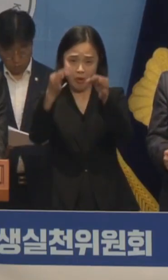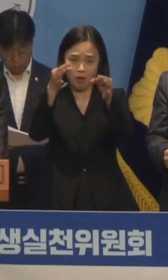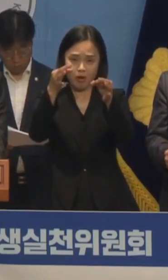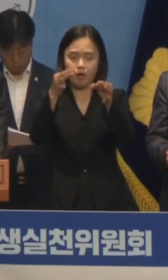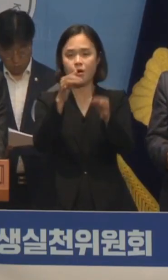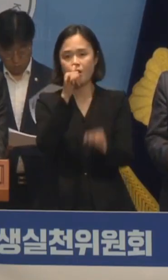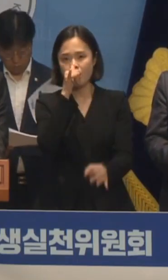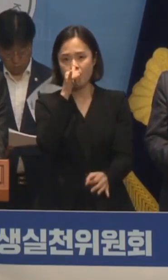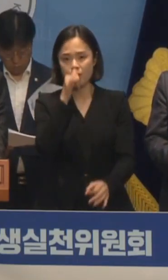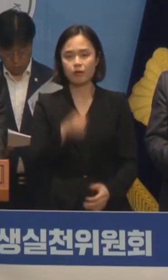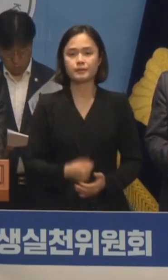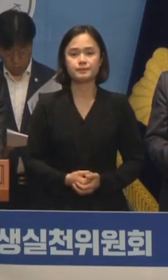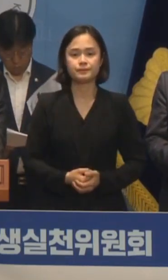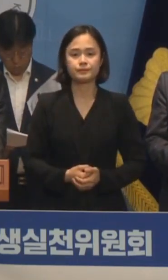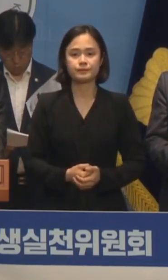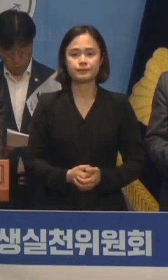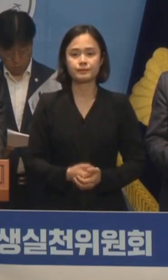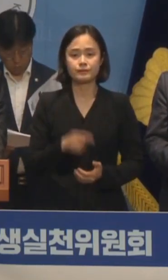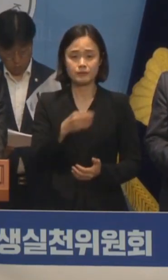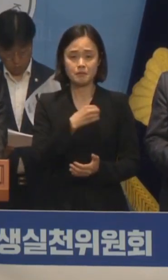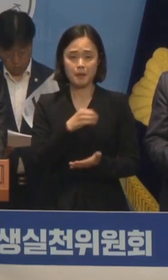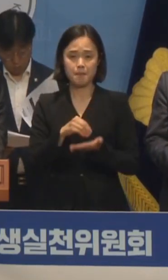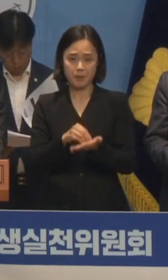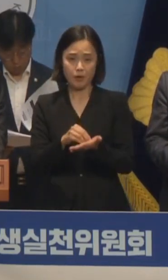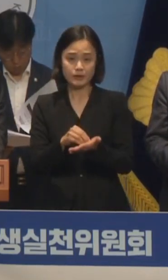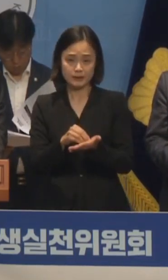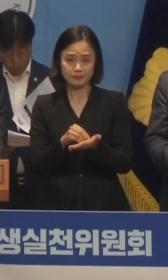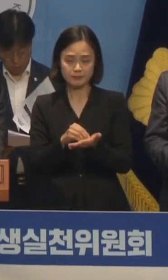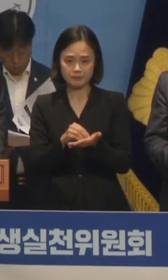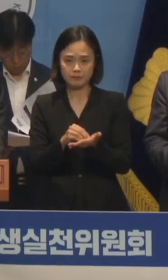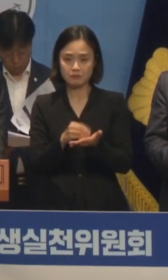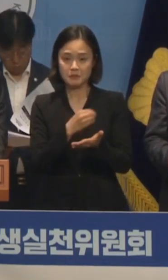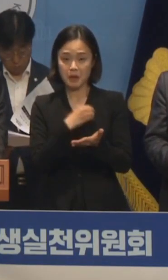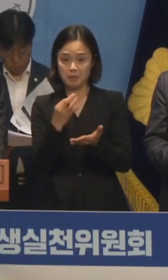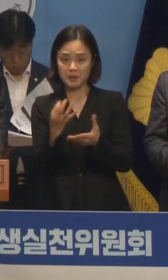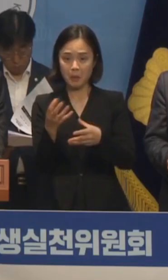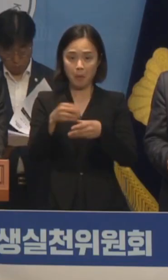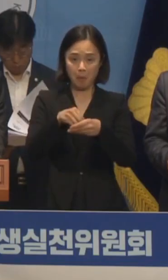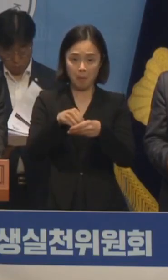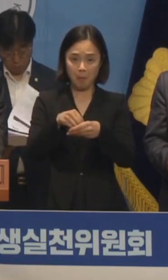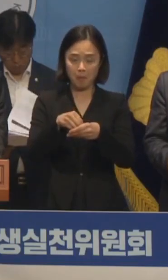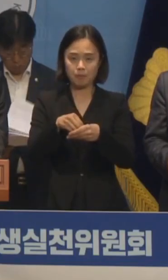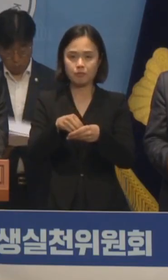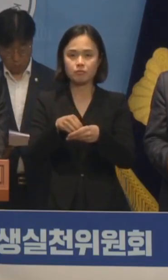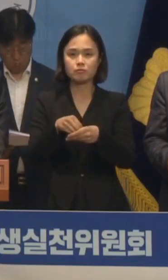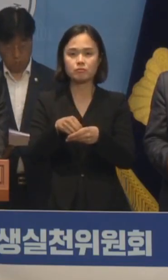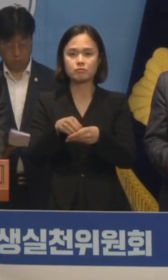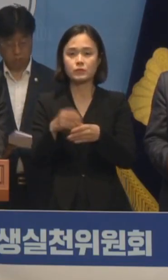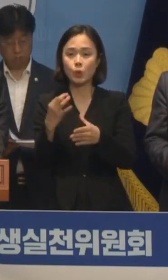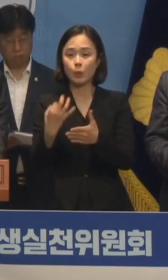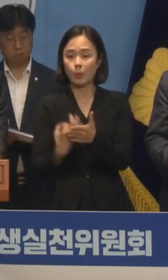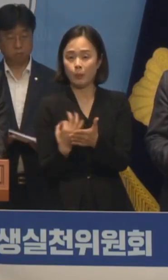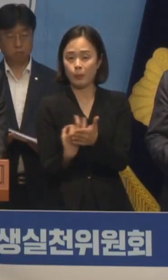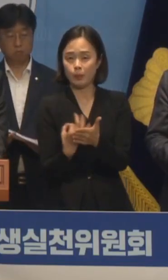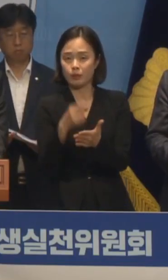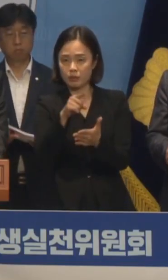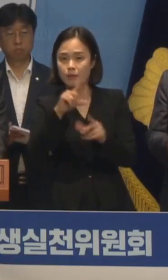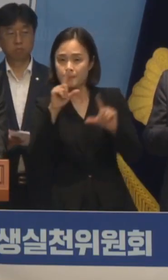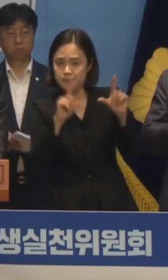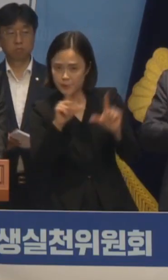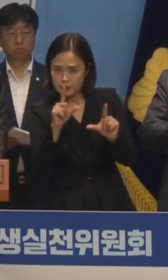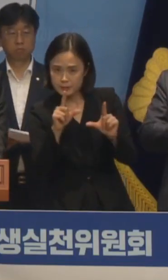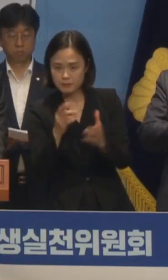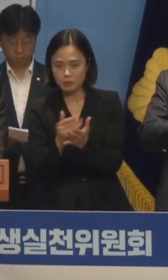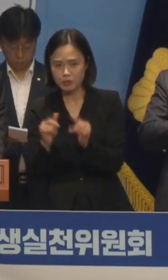배달은 와우 멤버십 기업 활기와 강력한 낙인 효과에 의해 가능한 프로모션이라는 것이